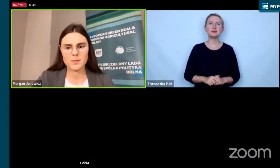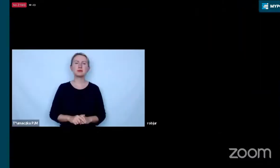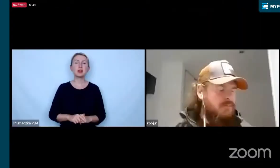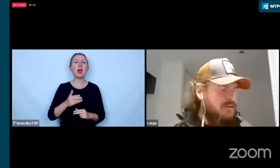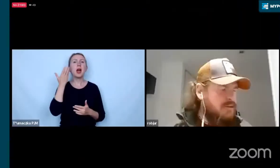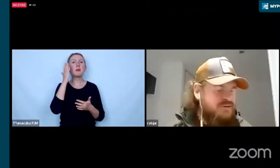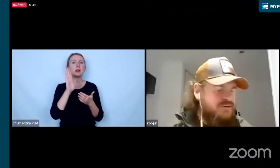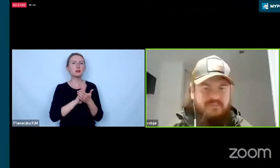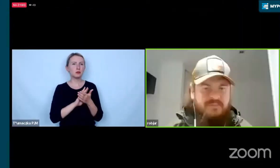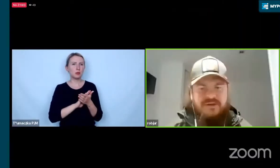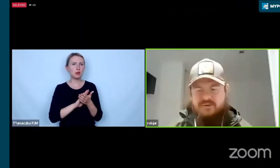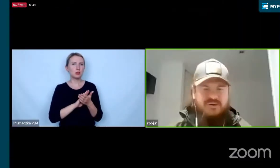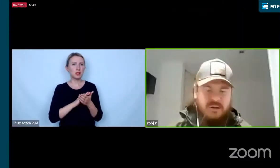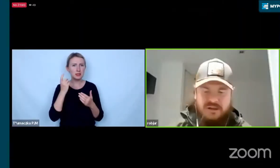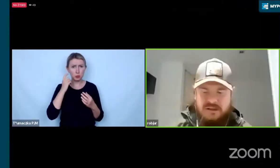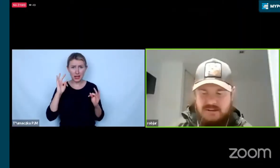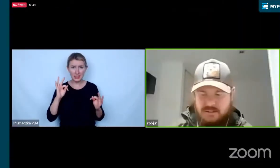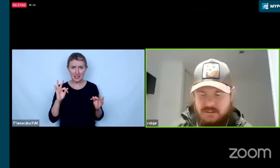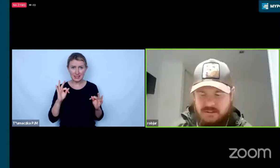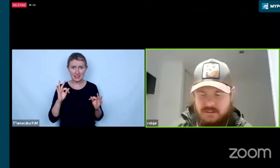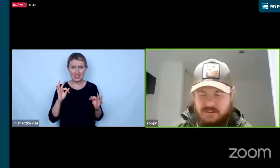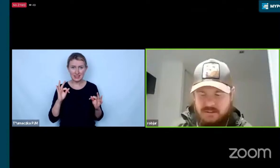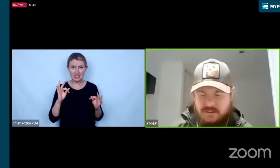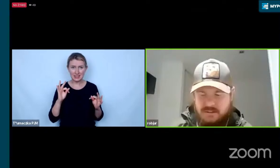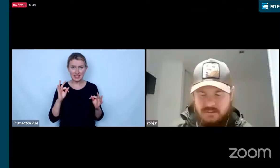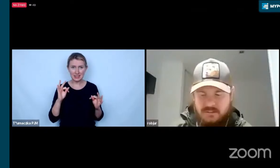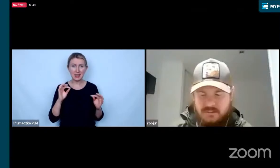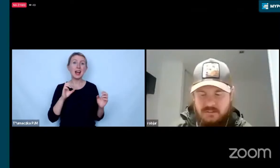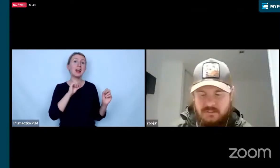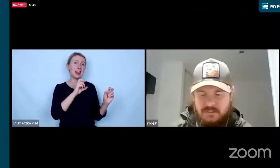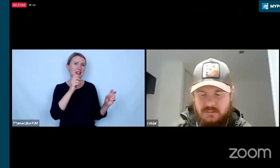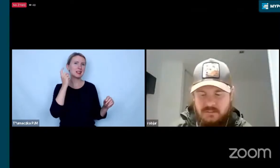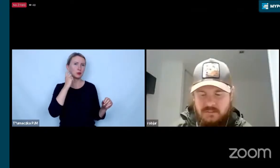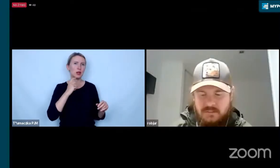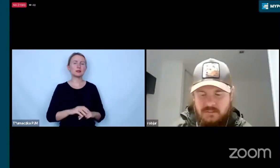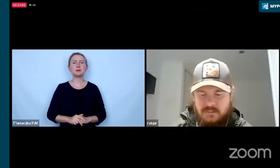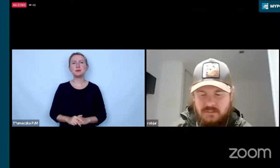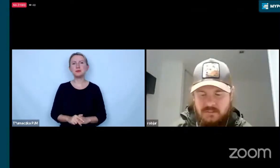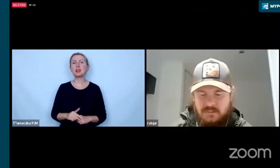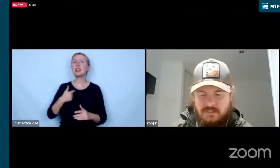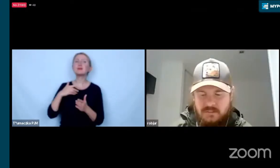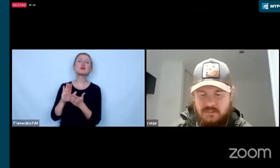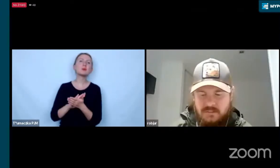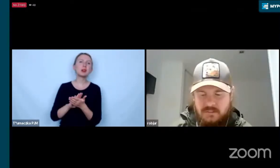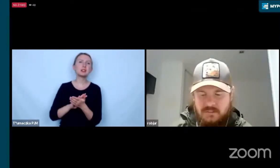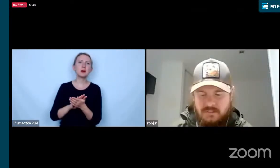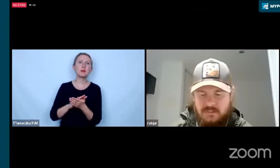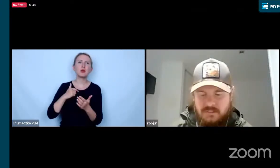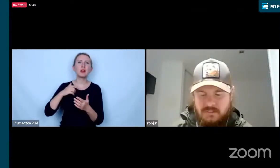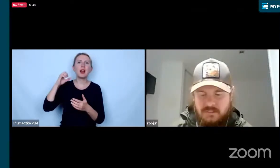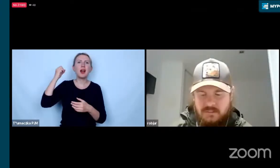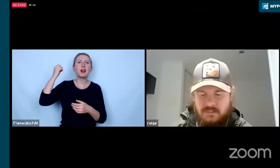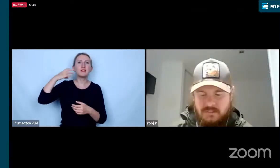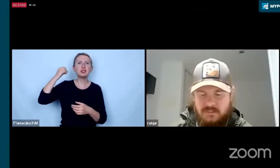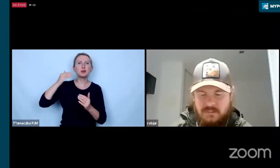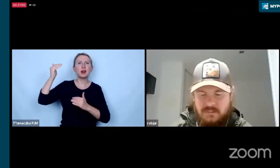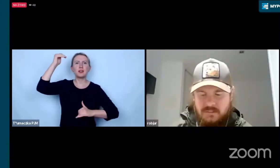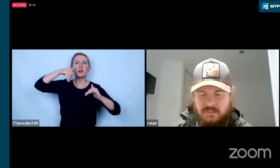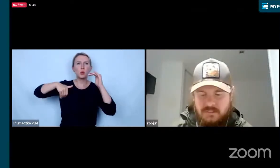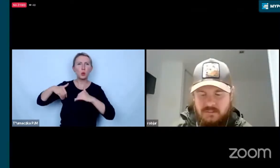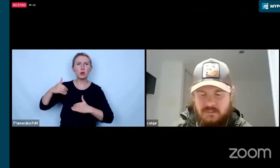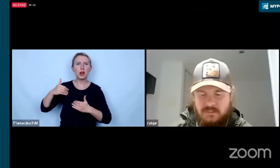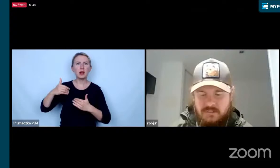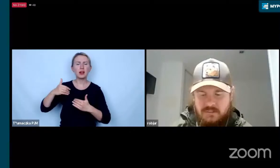bardzo przepraszam czy mnie słuchać teraz tak tak słuchać ja przepraszam ja jestem w Hiszpanii w górach po prostu